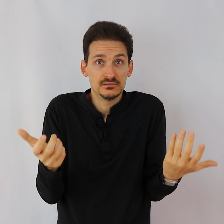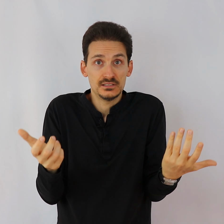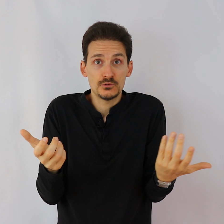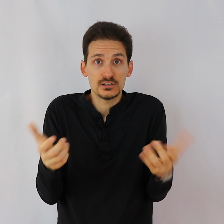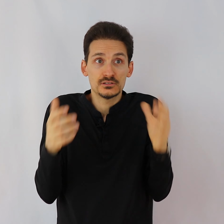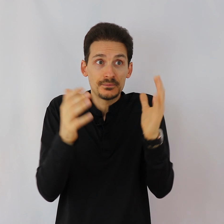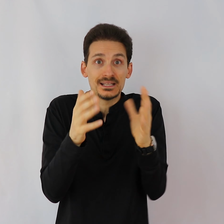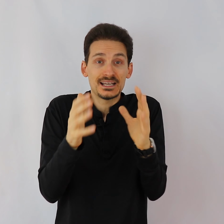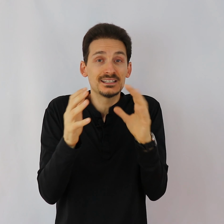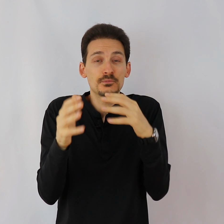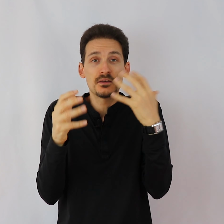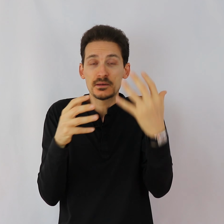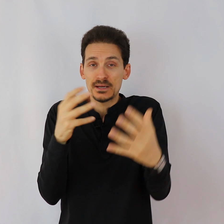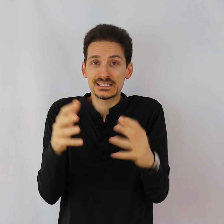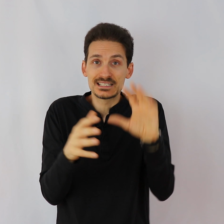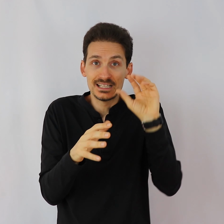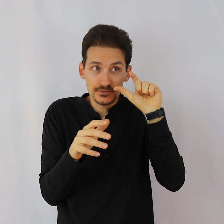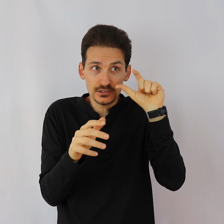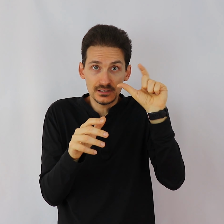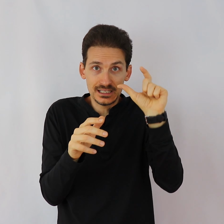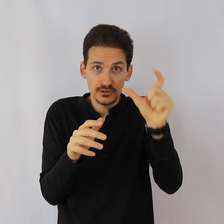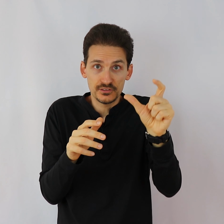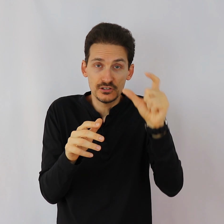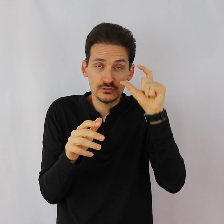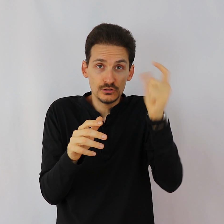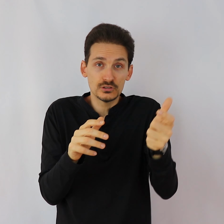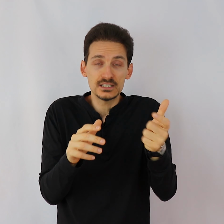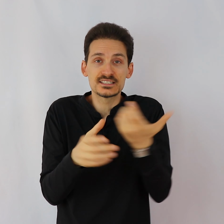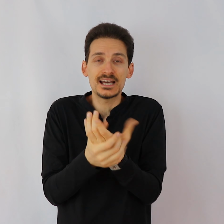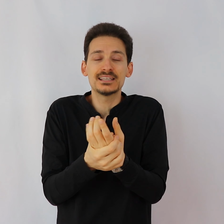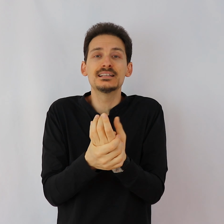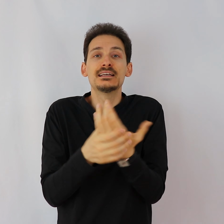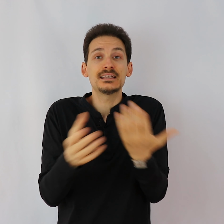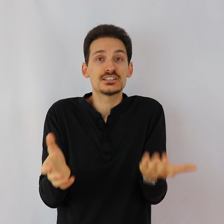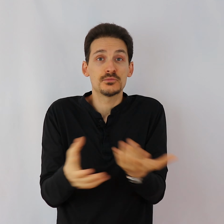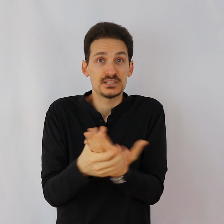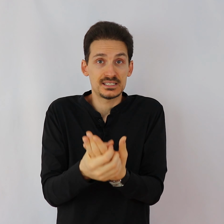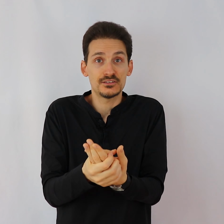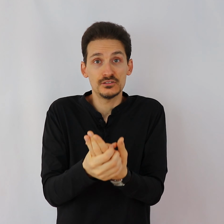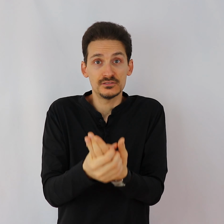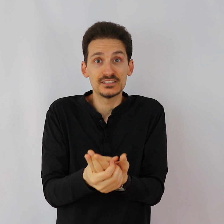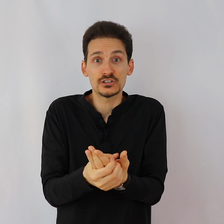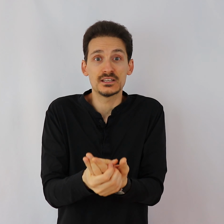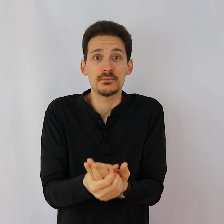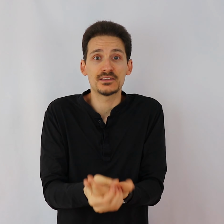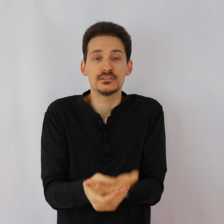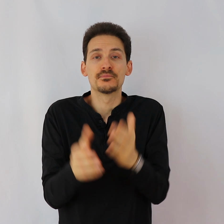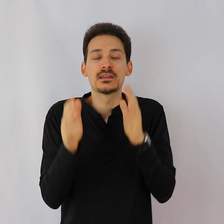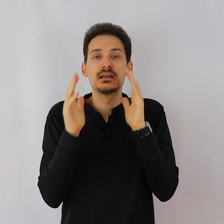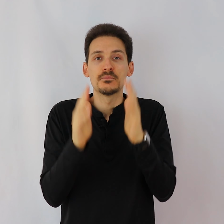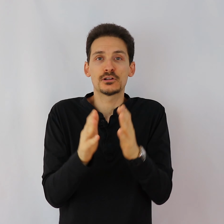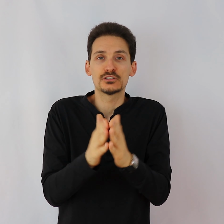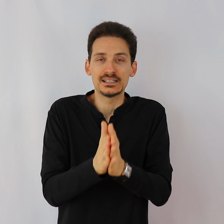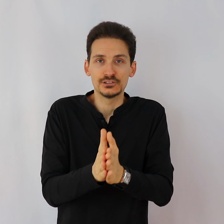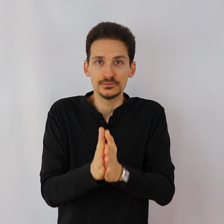de acuerdo también la gente puede ver partes del libro en la opción look inside echa un vistazo dentro de amazon por lo tanto